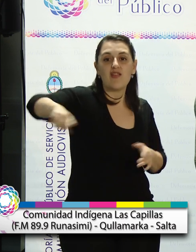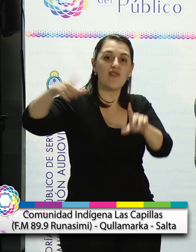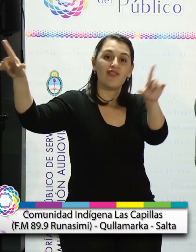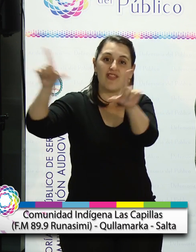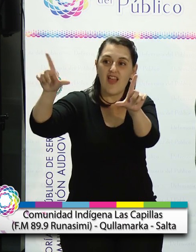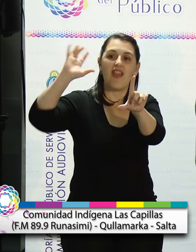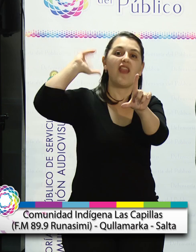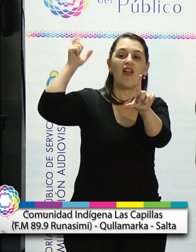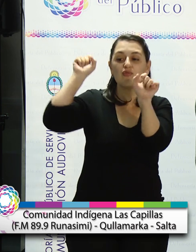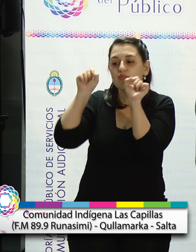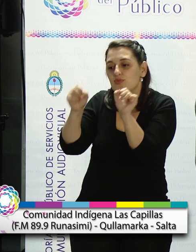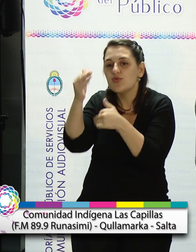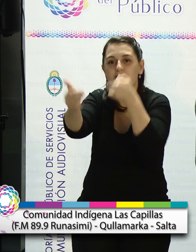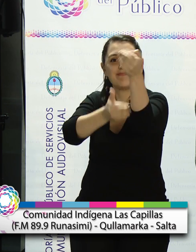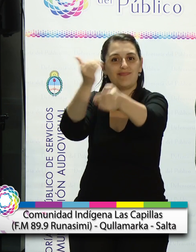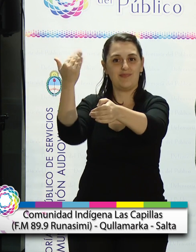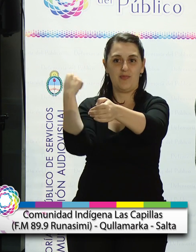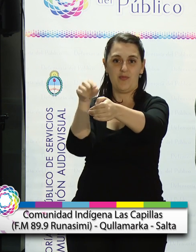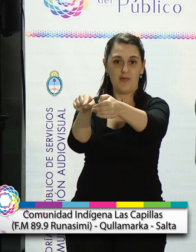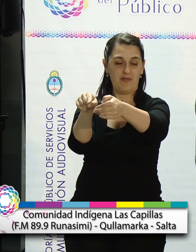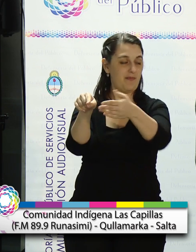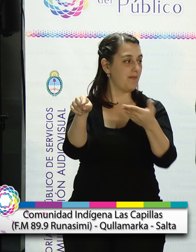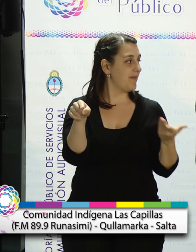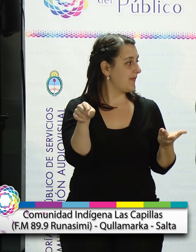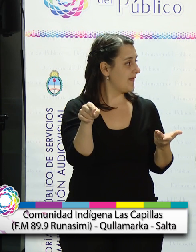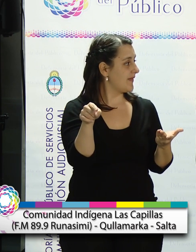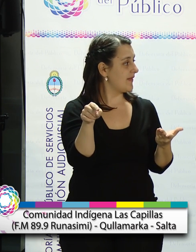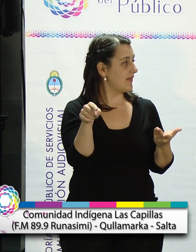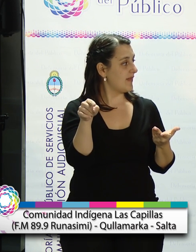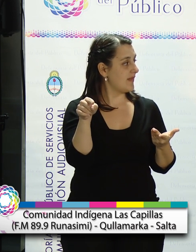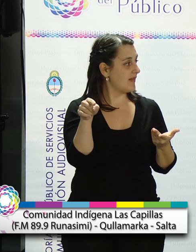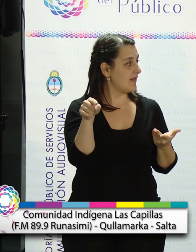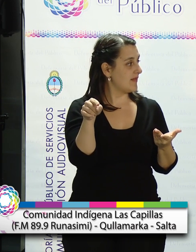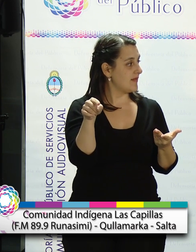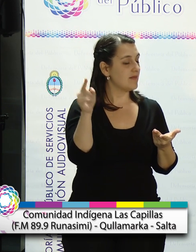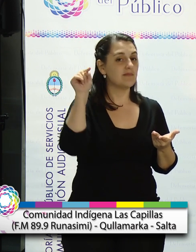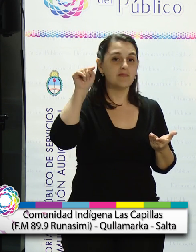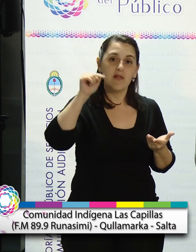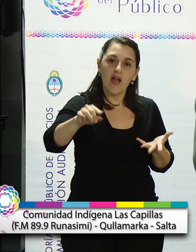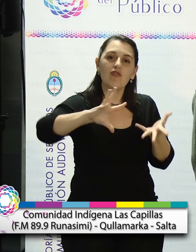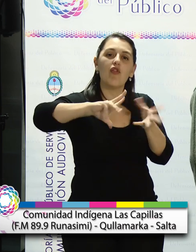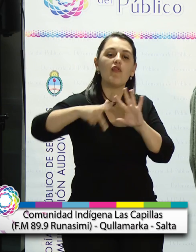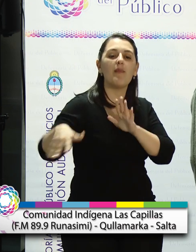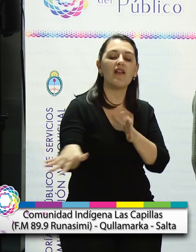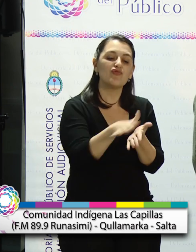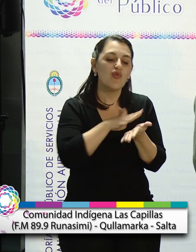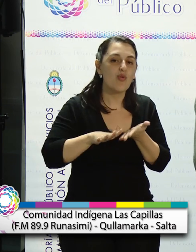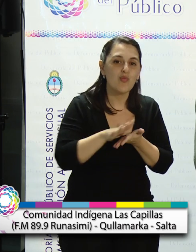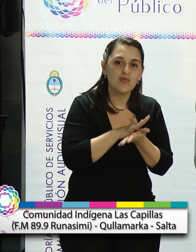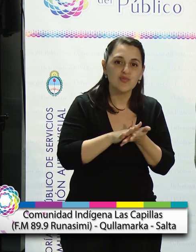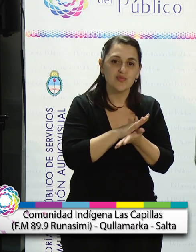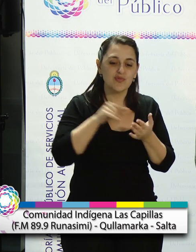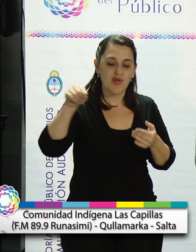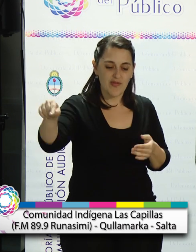de los pueblos y comunidades indígenas, en reparación de los atropellos y saqueos constantes